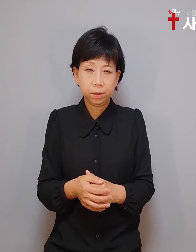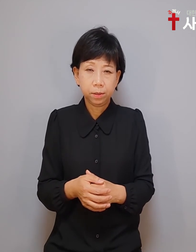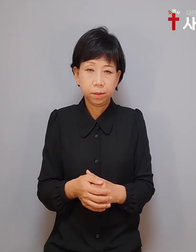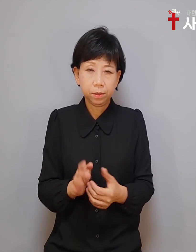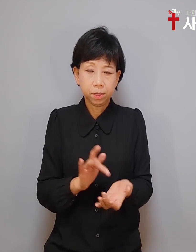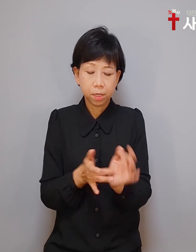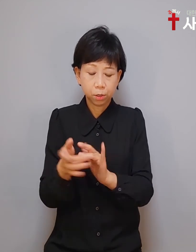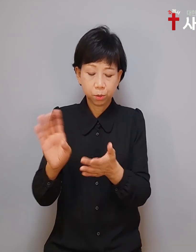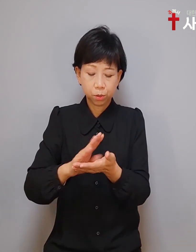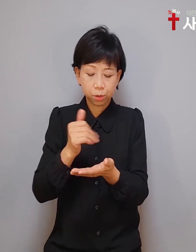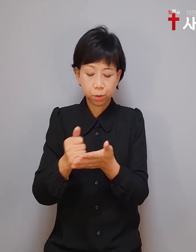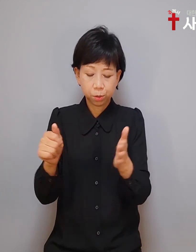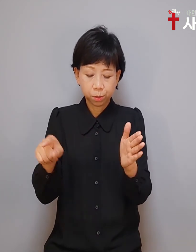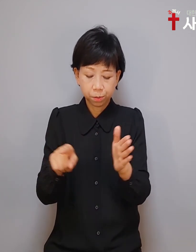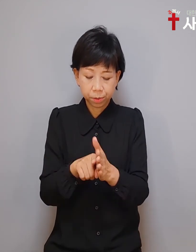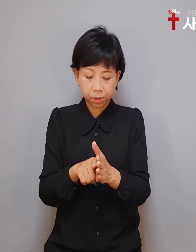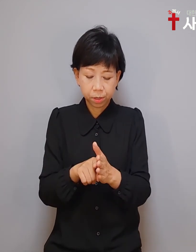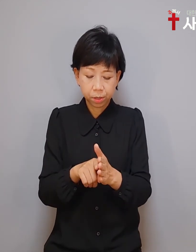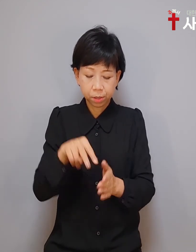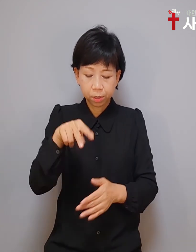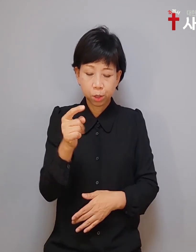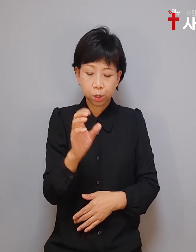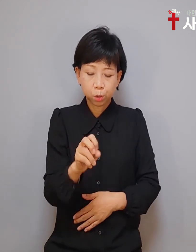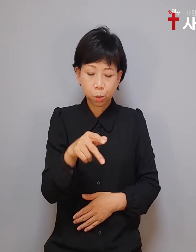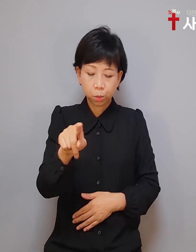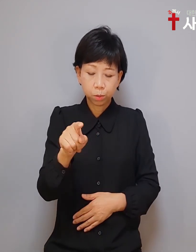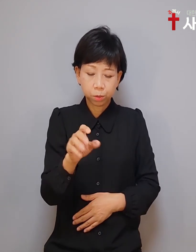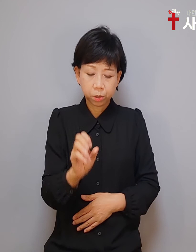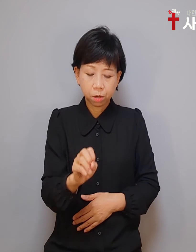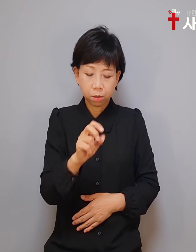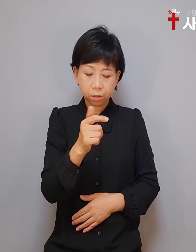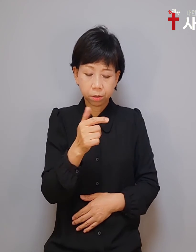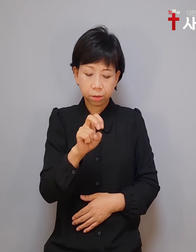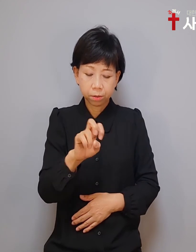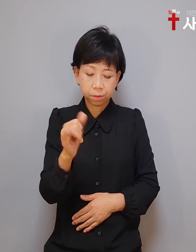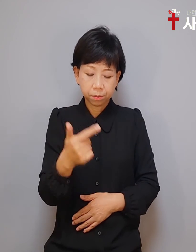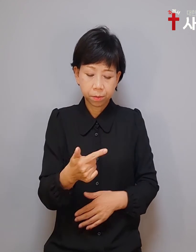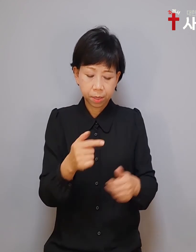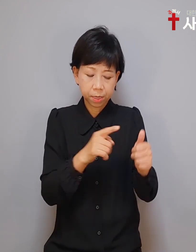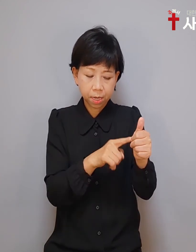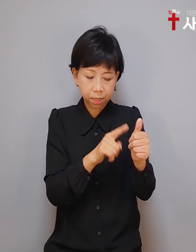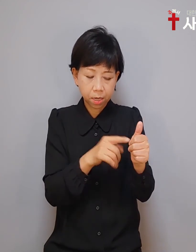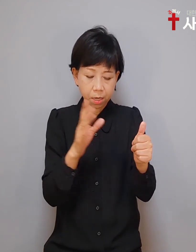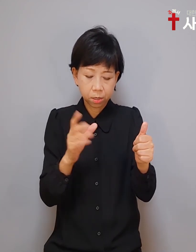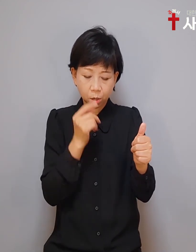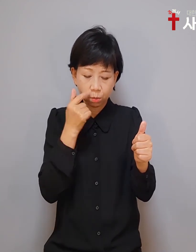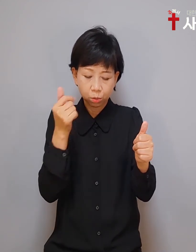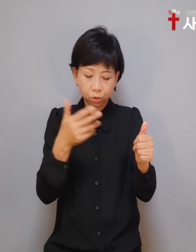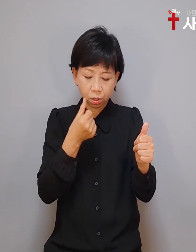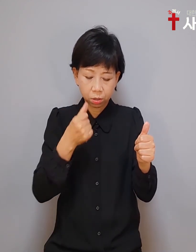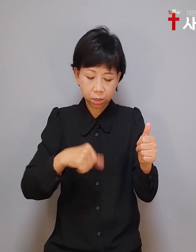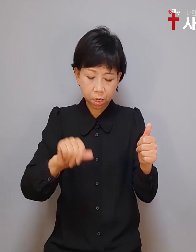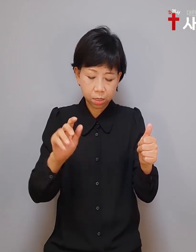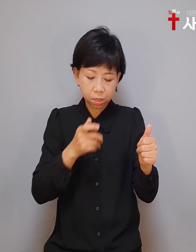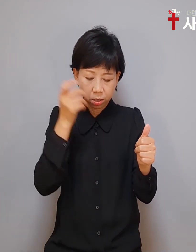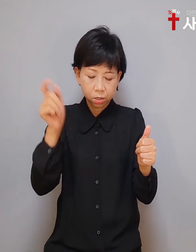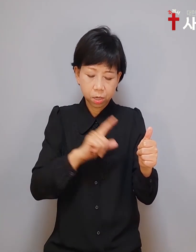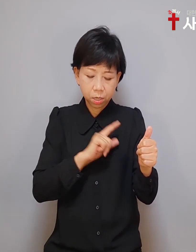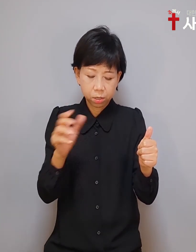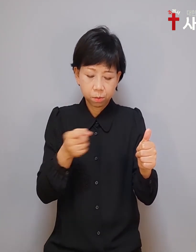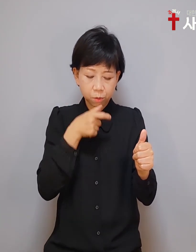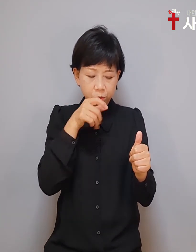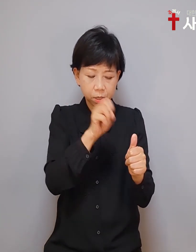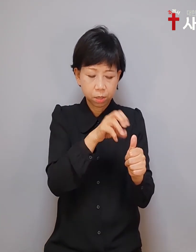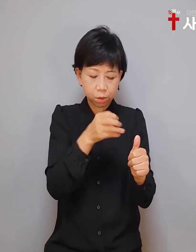예수 그리스도를 믿는 송정민에게 내가 성부와 성자와 성령의 이름으로 세례를